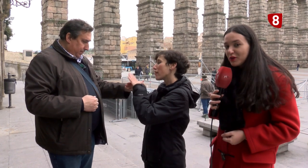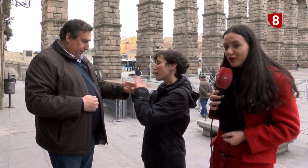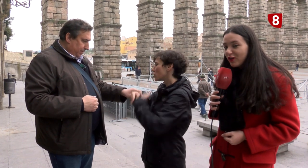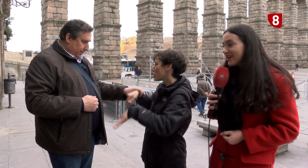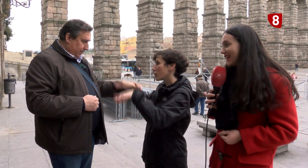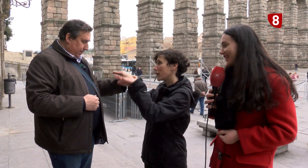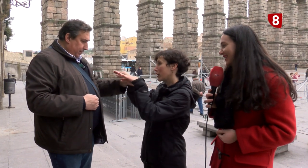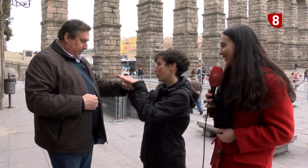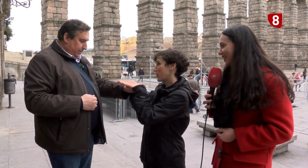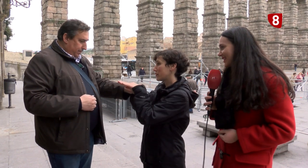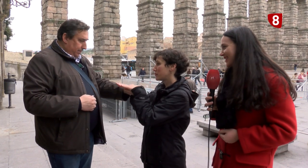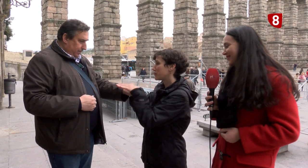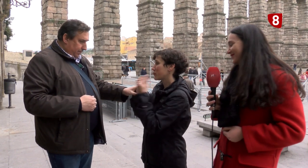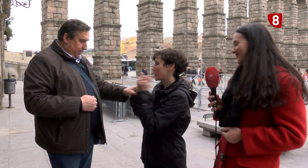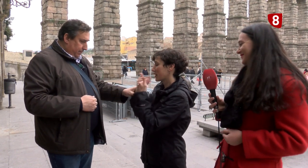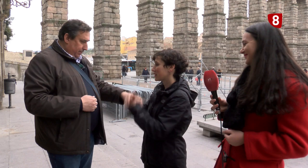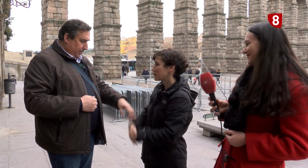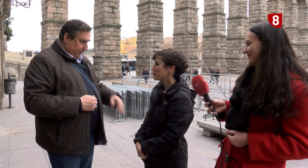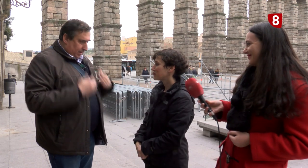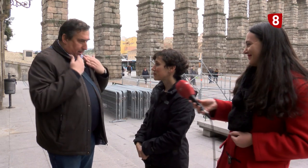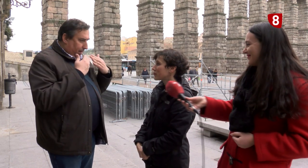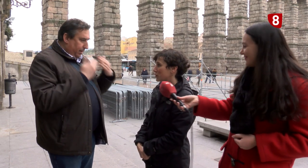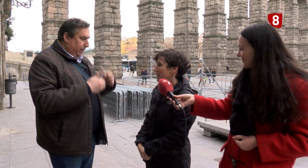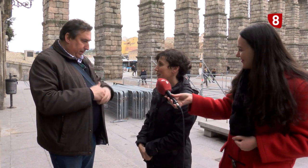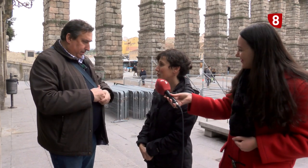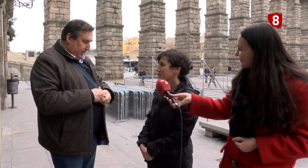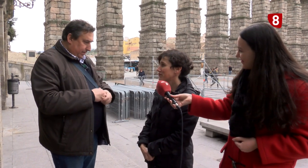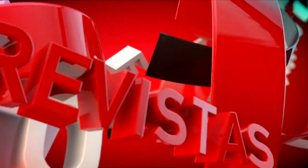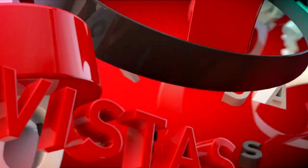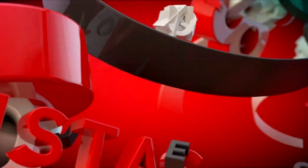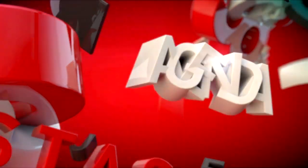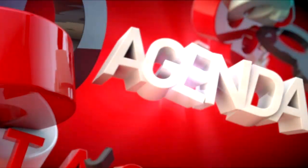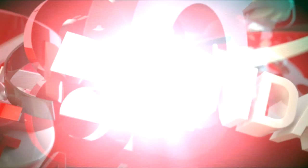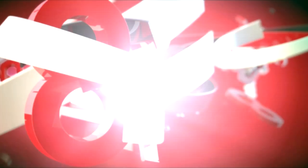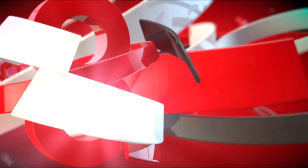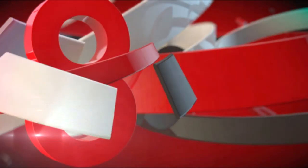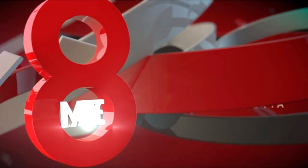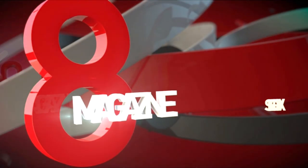al ocio y al arte gracias muchas gracias